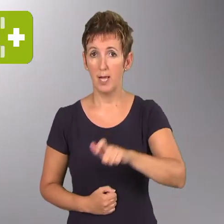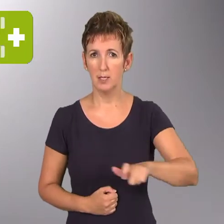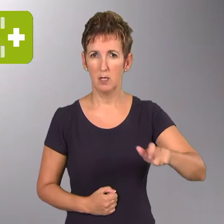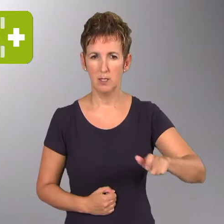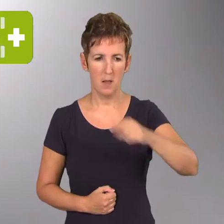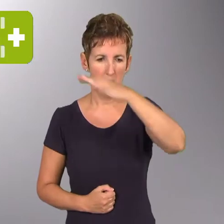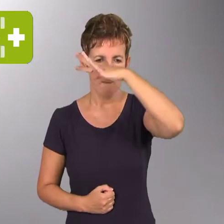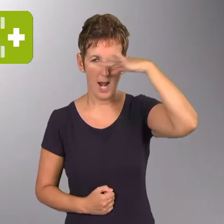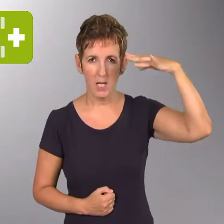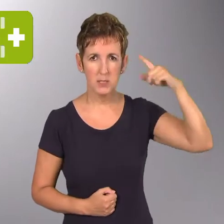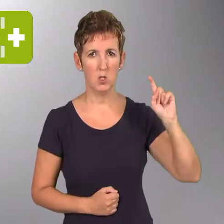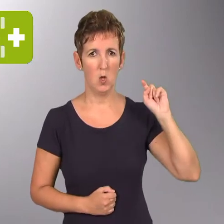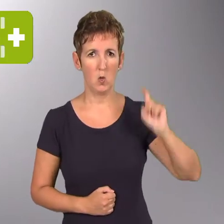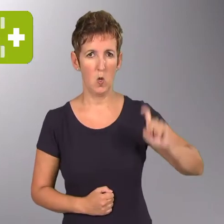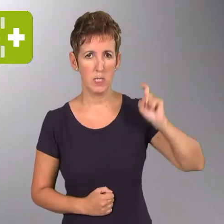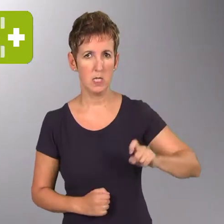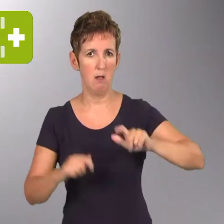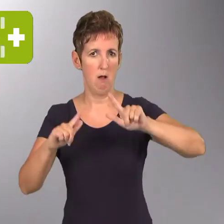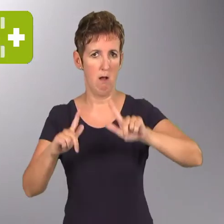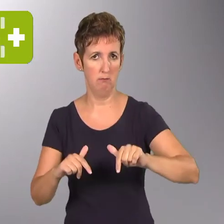les personnes souffrant de maladies chroniques,